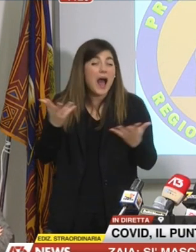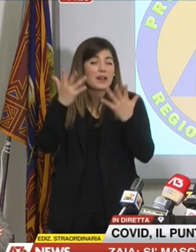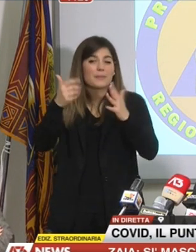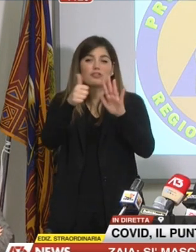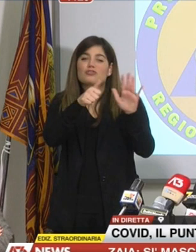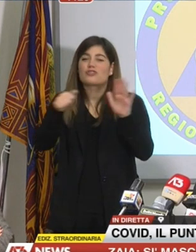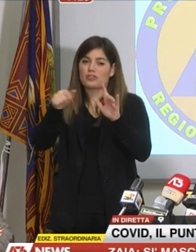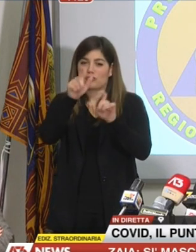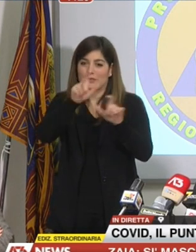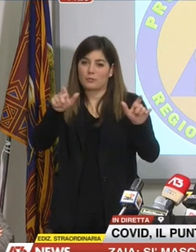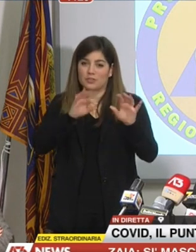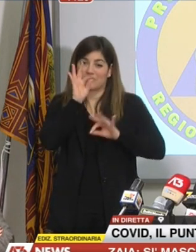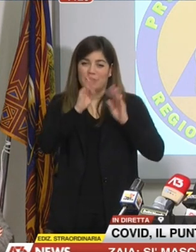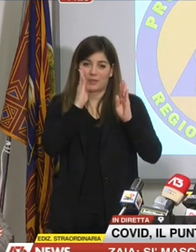Veneto,